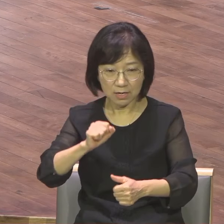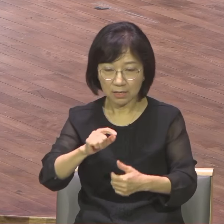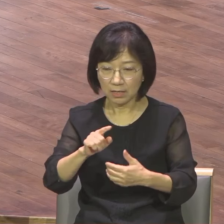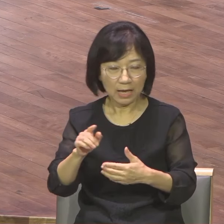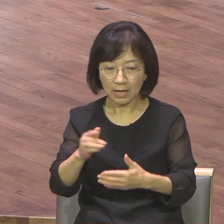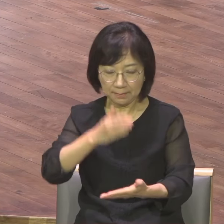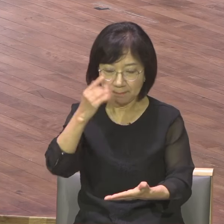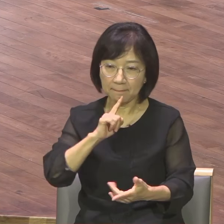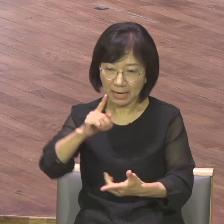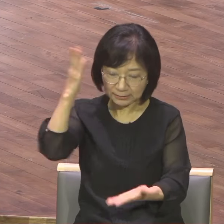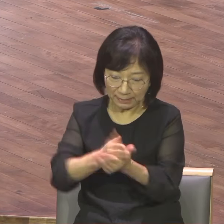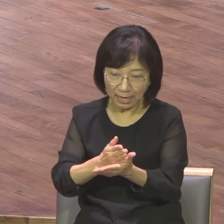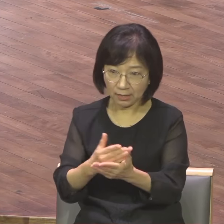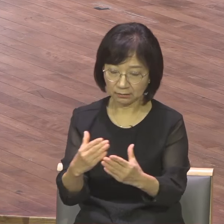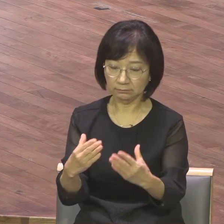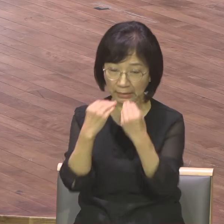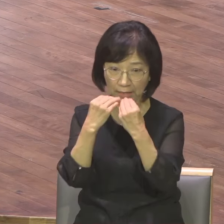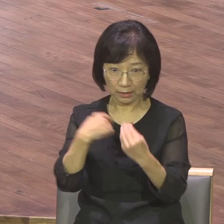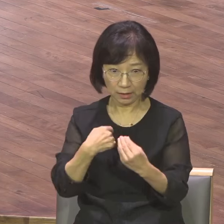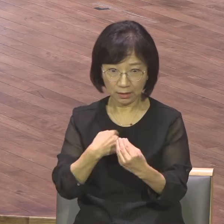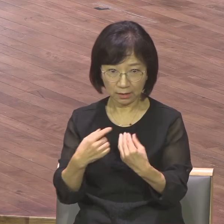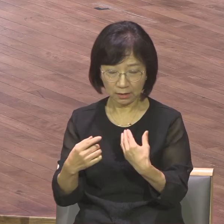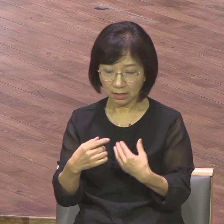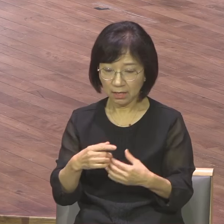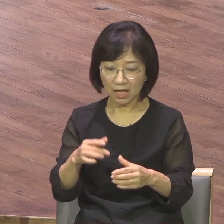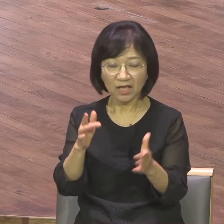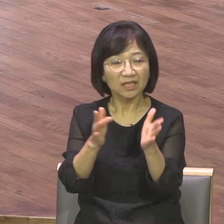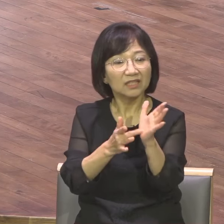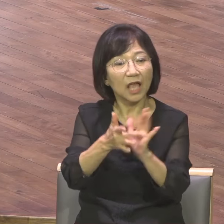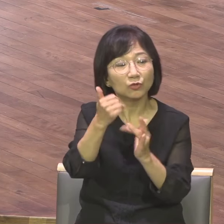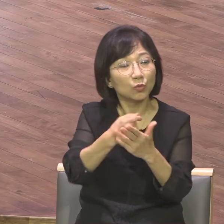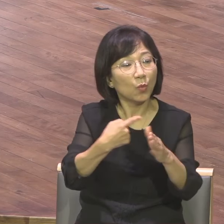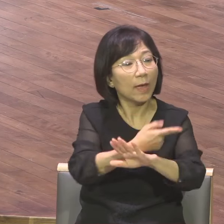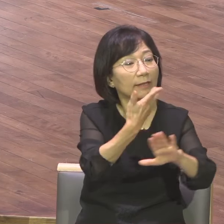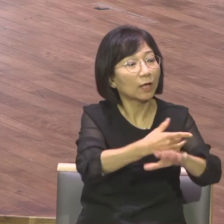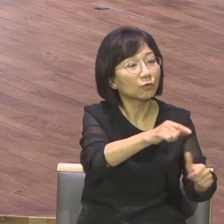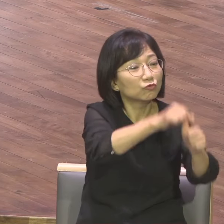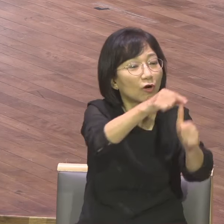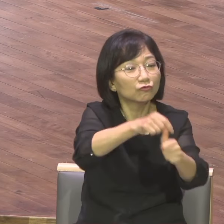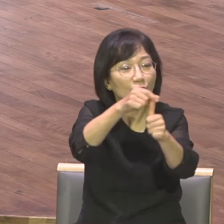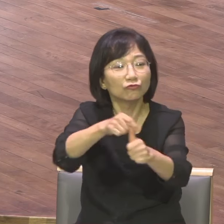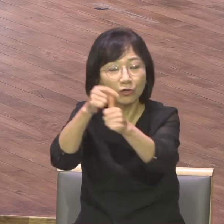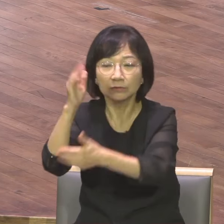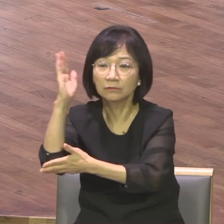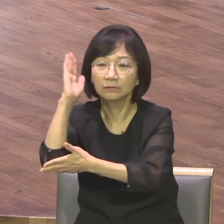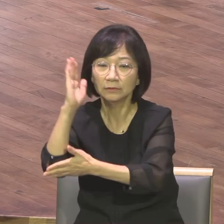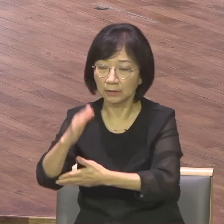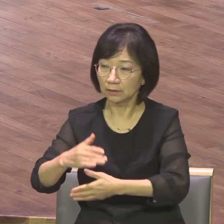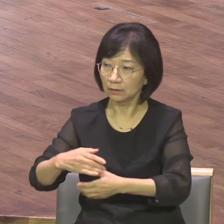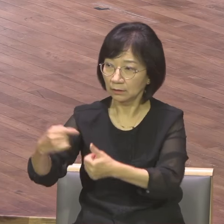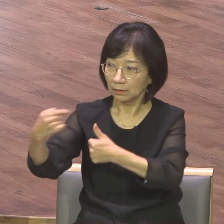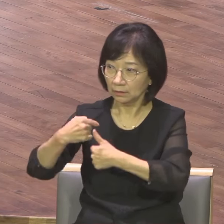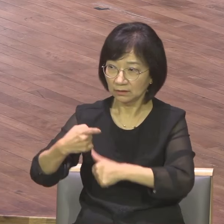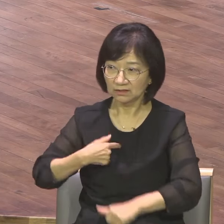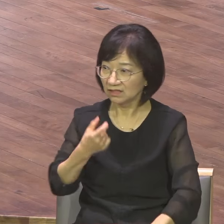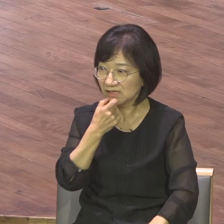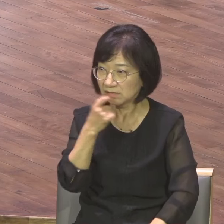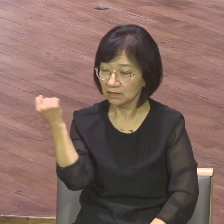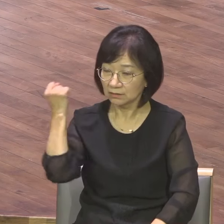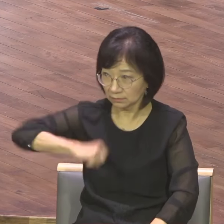사람들이 안타깝지. 젊은 사람들이 이제 이렇게 되면 이제 막 갈라집니다. 교회가 다 갈라지고 쪼개지고